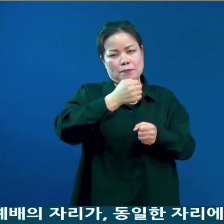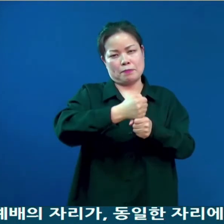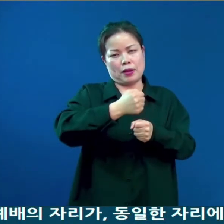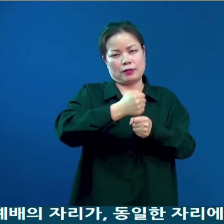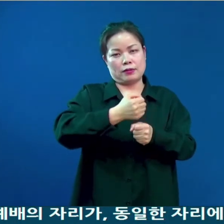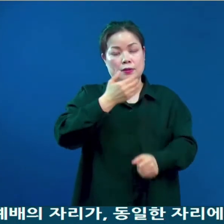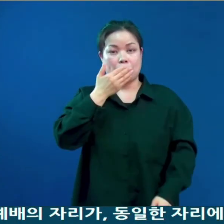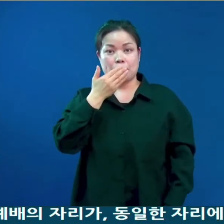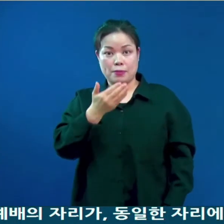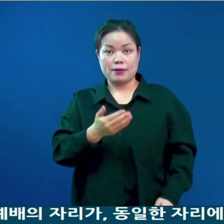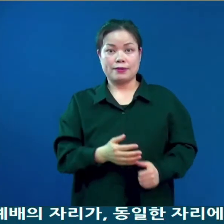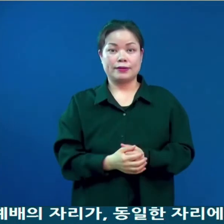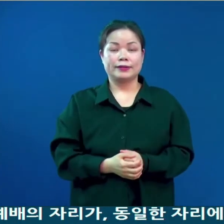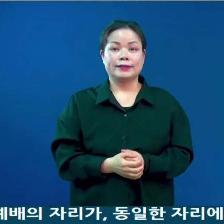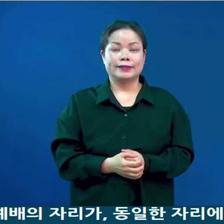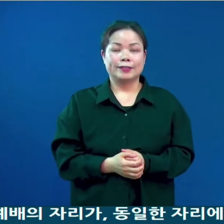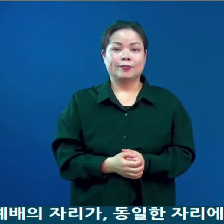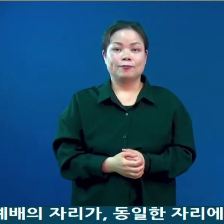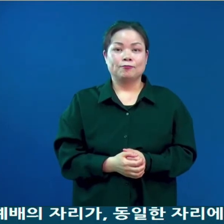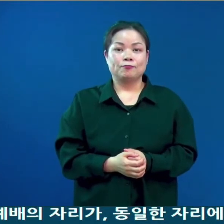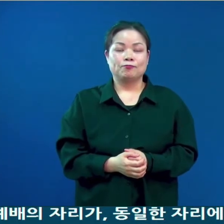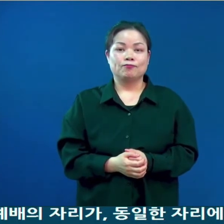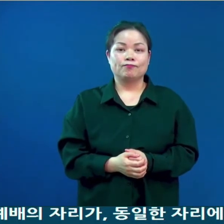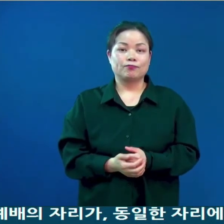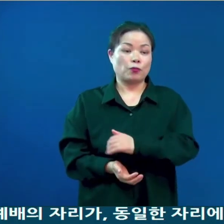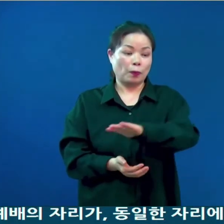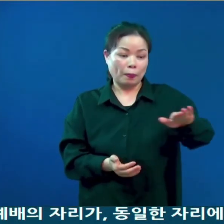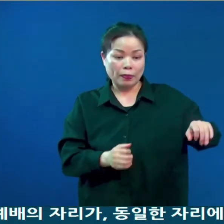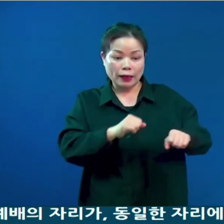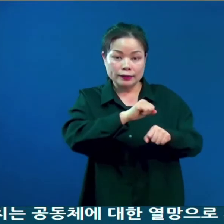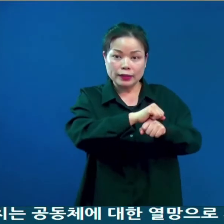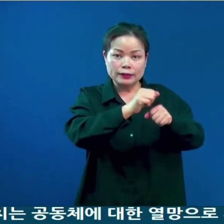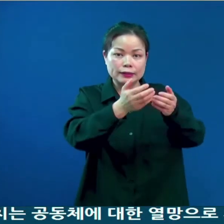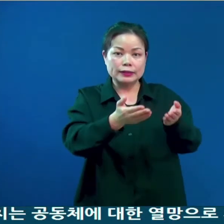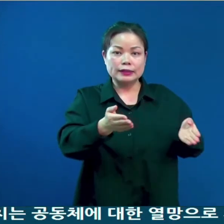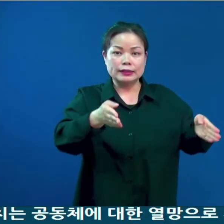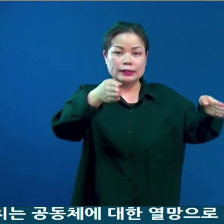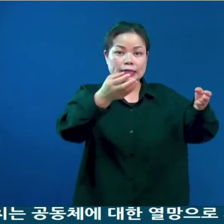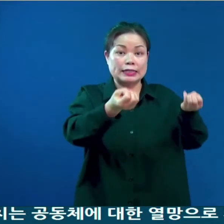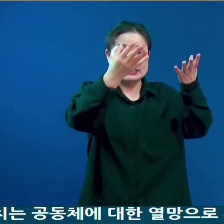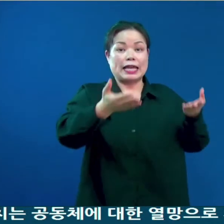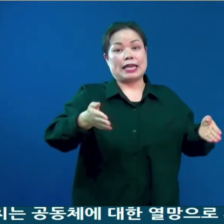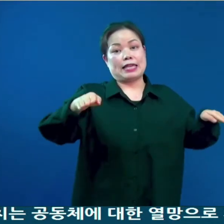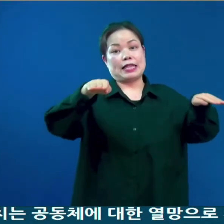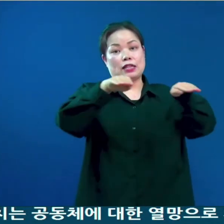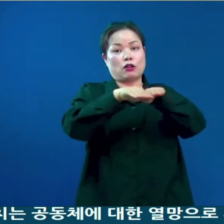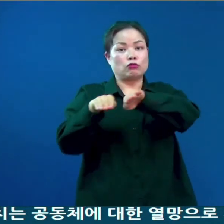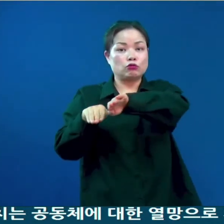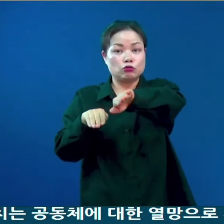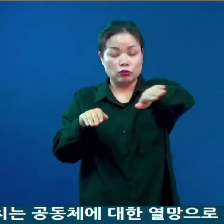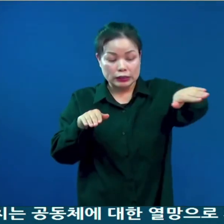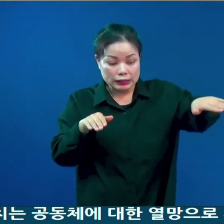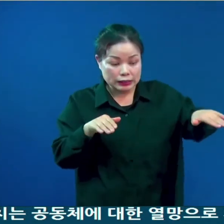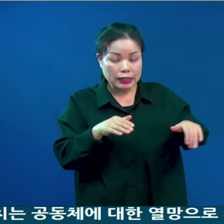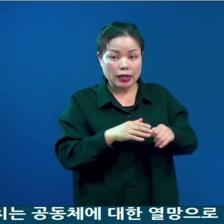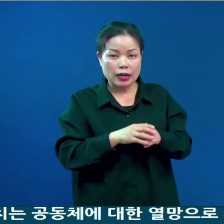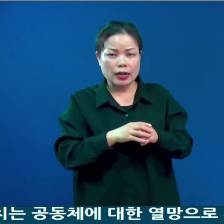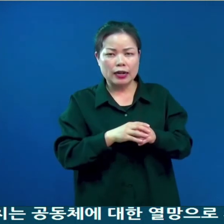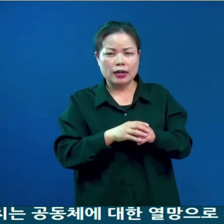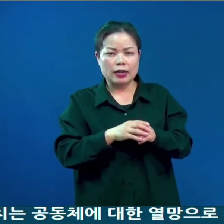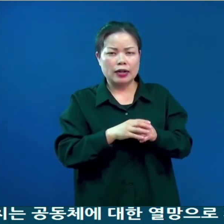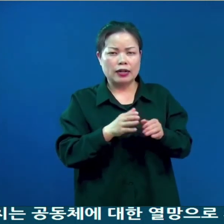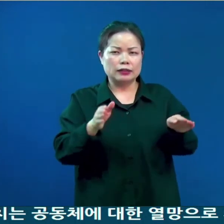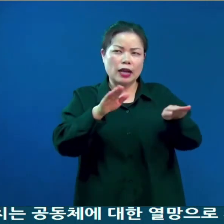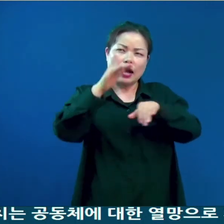가실 줄 믿습니다. 우리가 쌓는 이 제단은 우리가